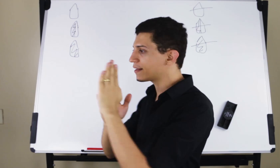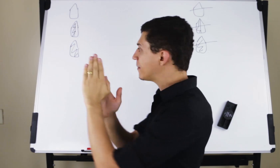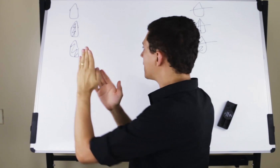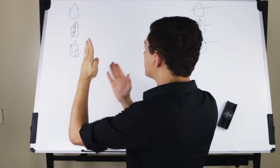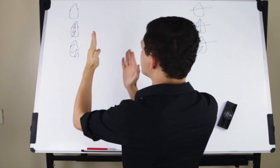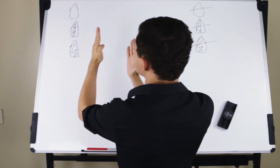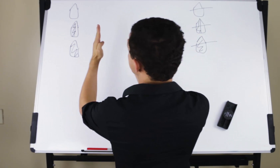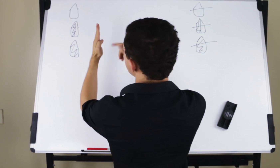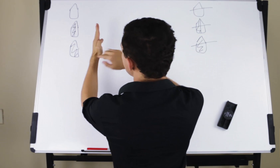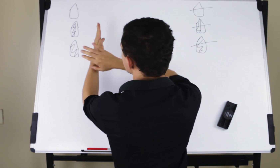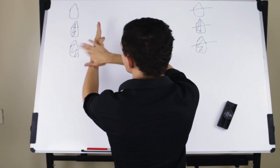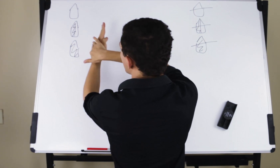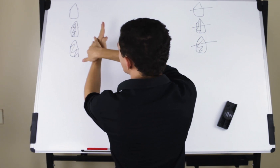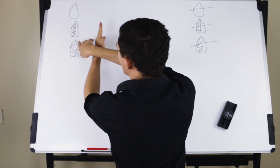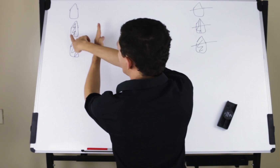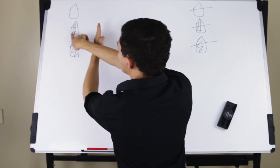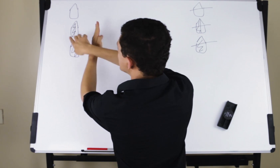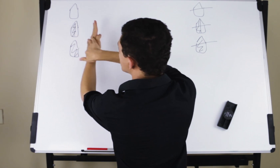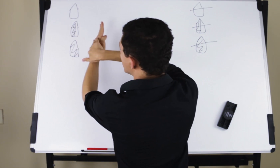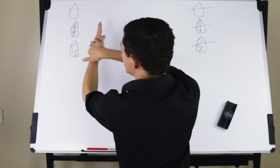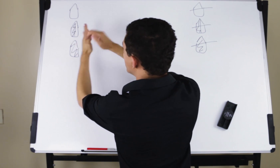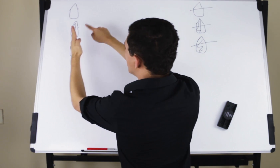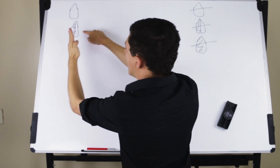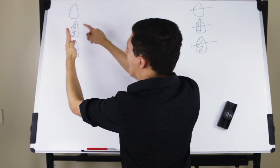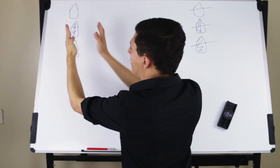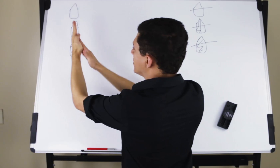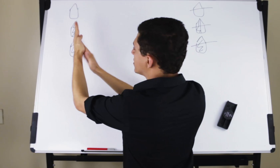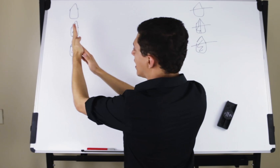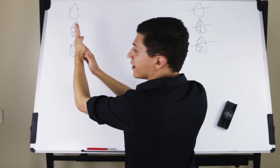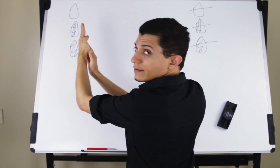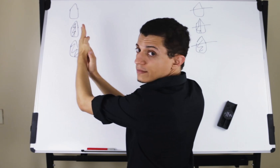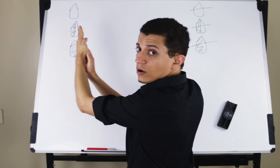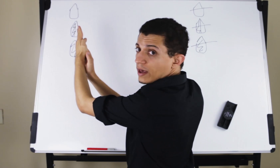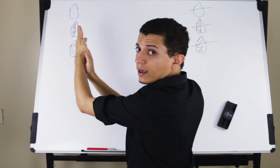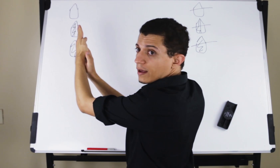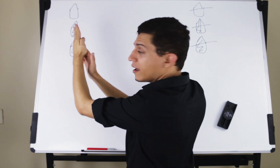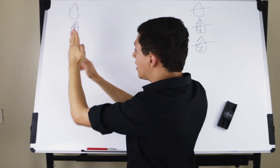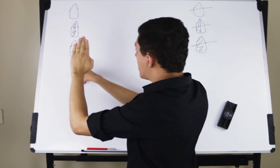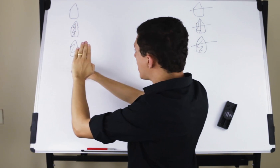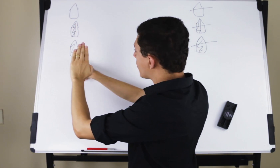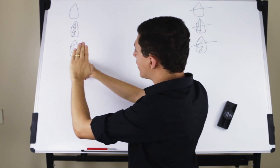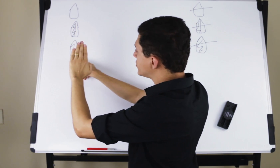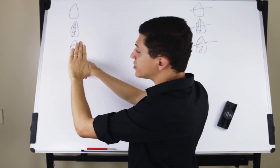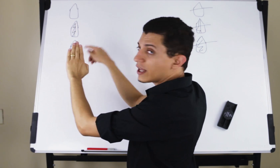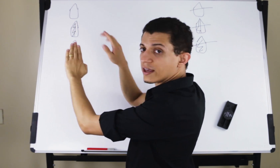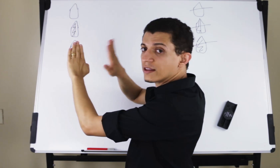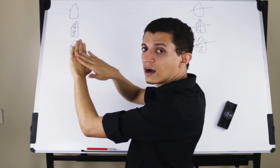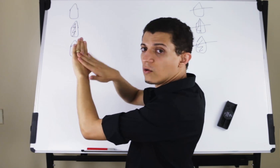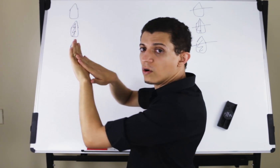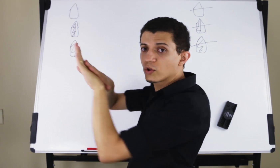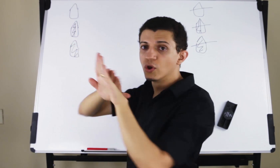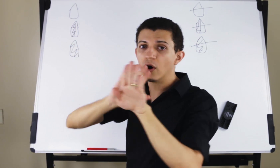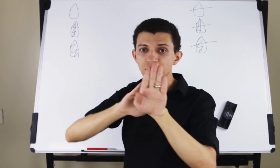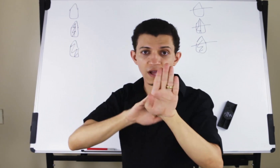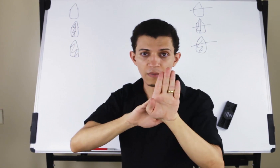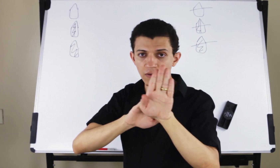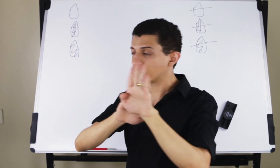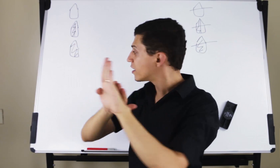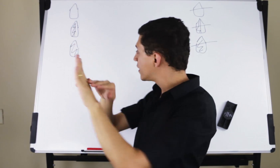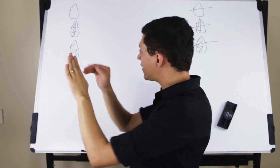também. Então, a parte escura, a parte clara, ok? E agora a gente tem aqui, então, o dorso da mão, que vai ser